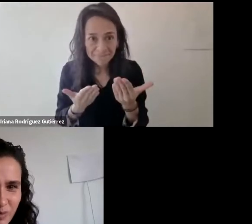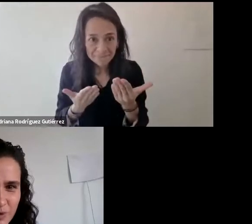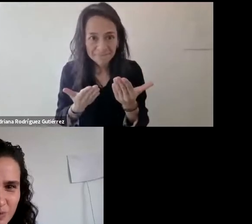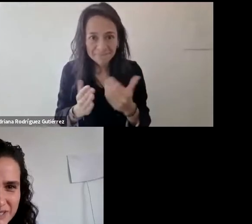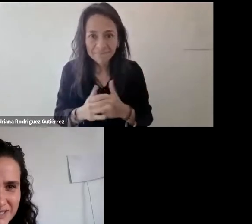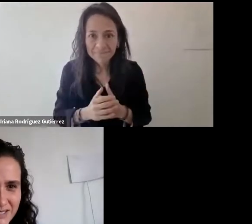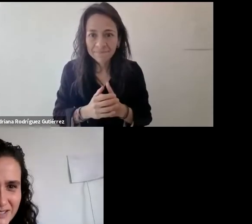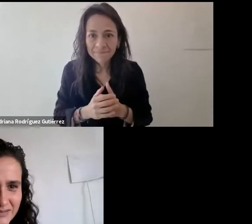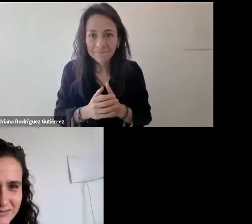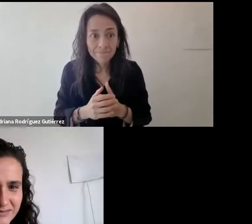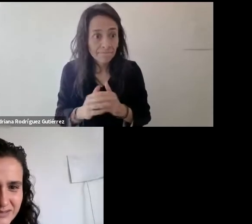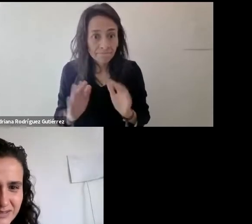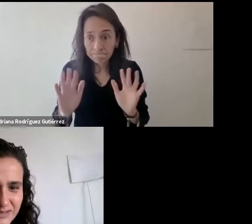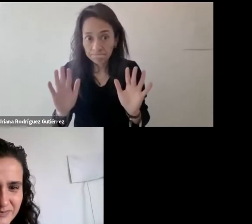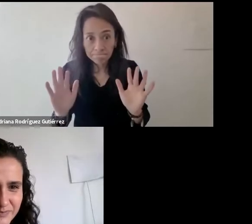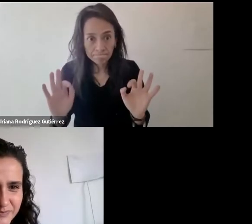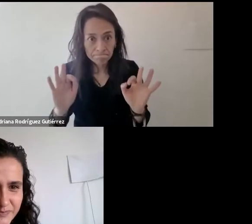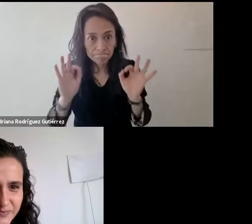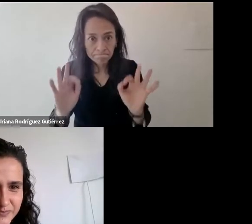Ya podemos comenzar.